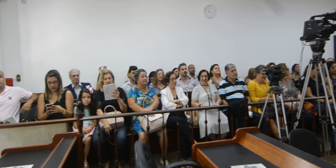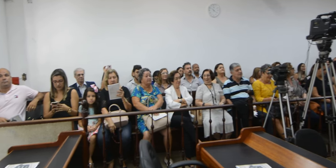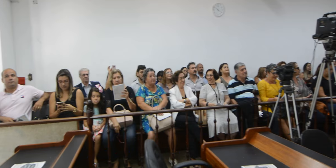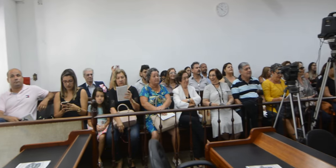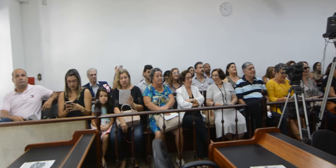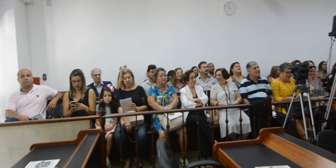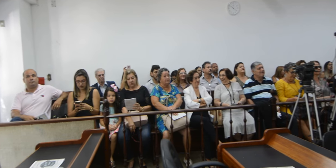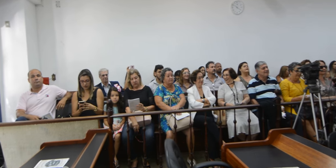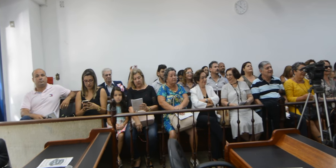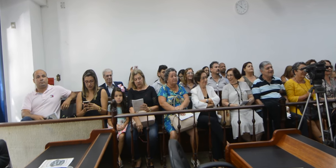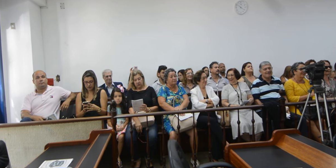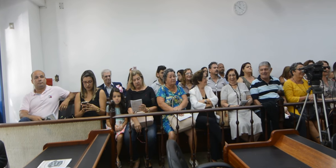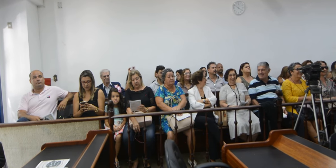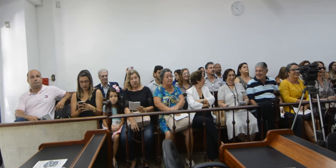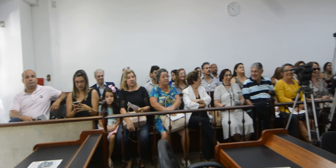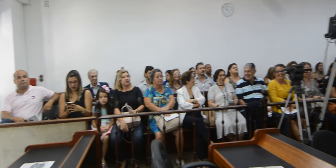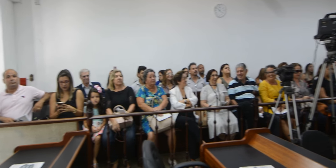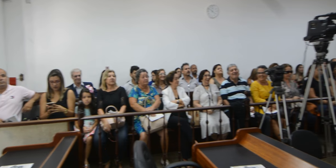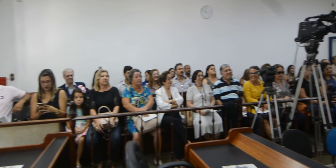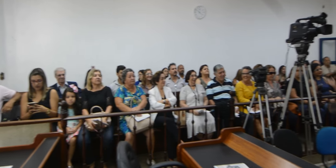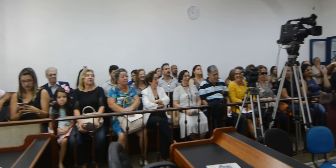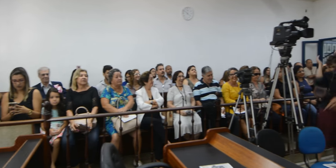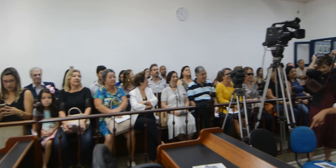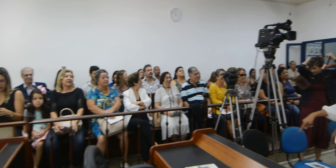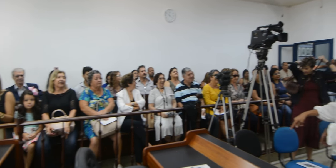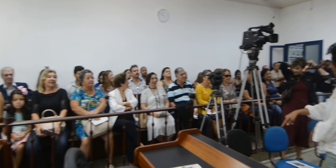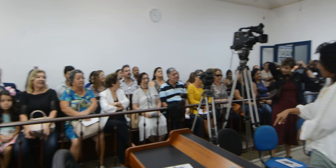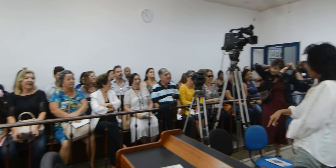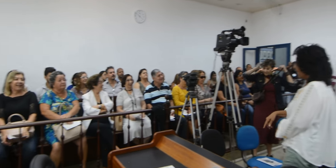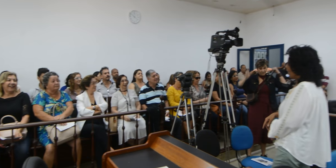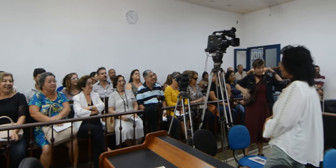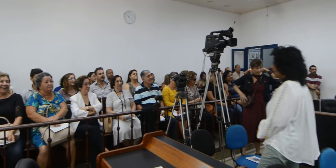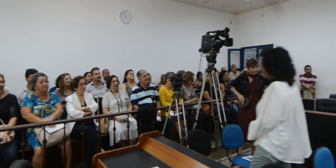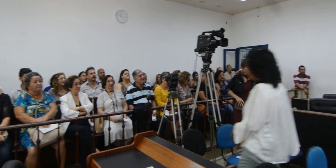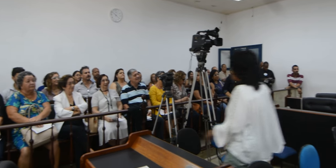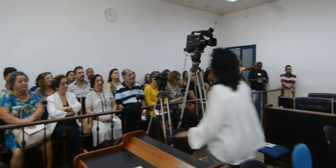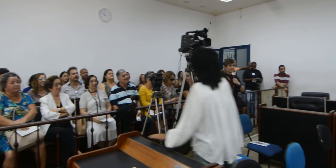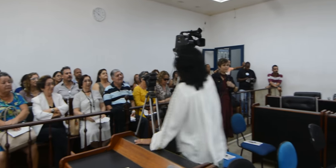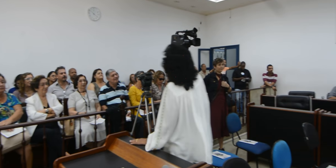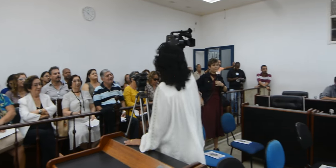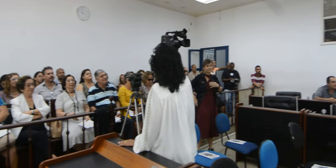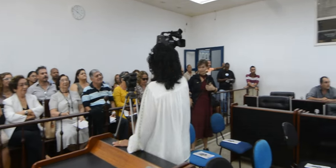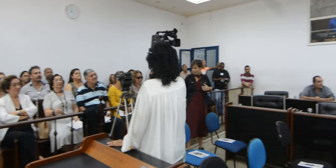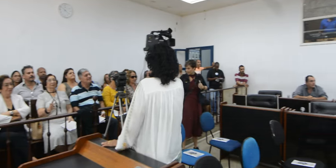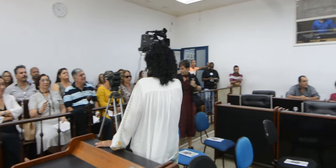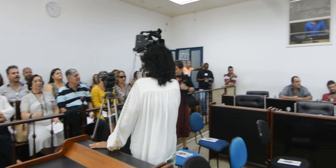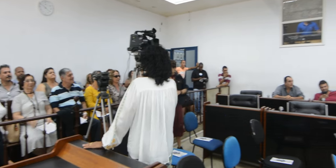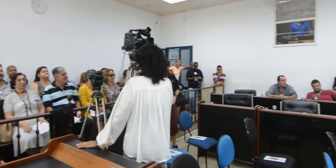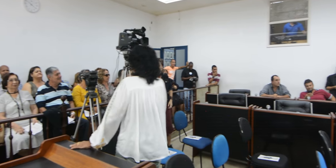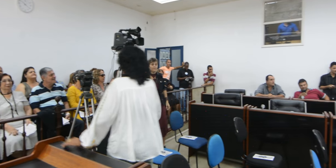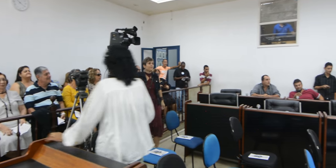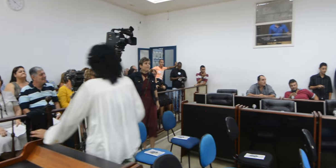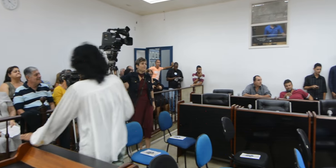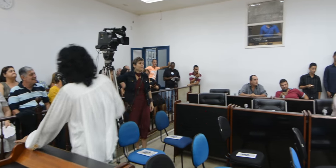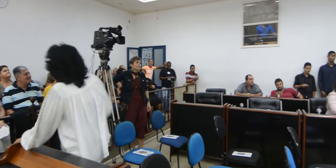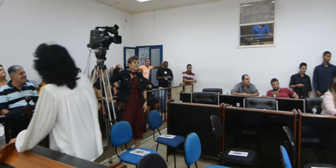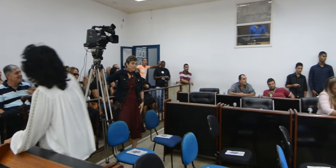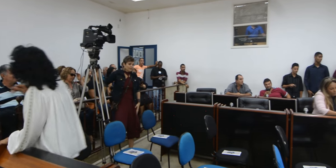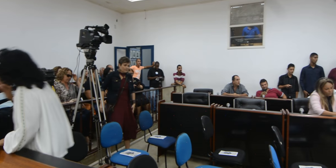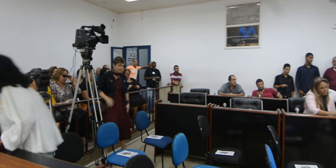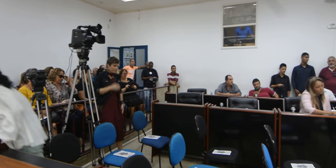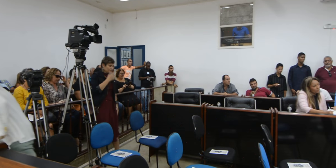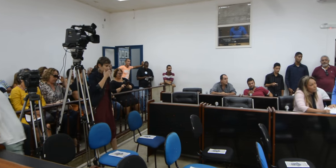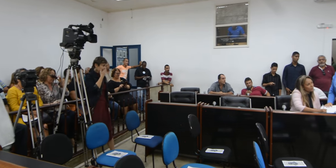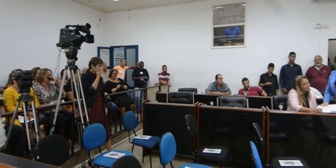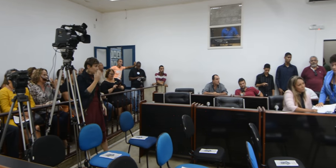de começar pelo menos com 17 minutos de atraso. Quero pedir que os vereadores possam tomar assento. A vereadora